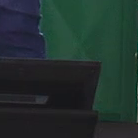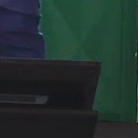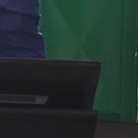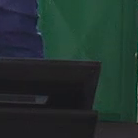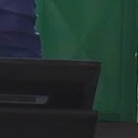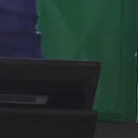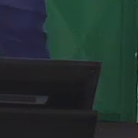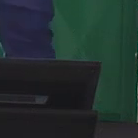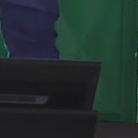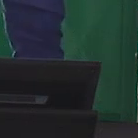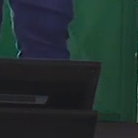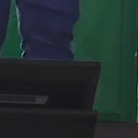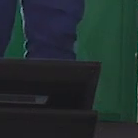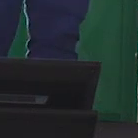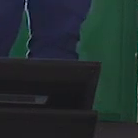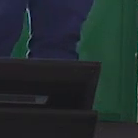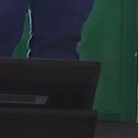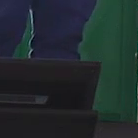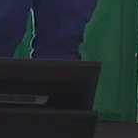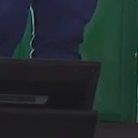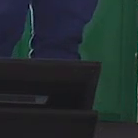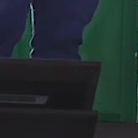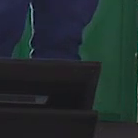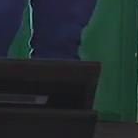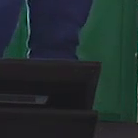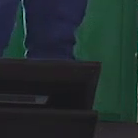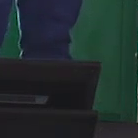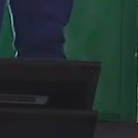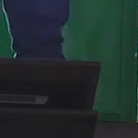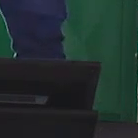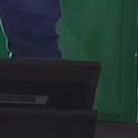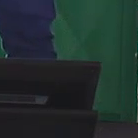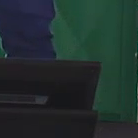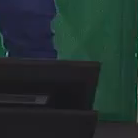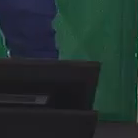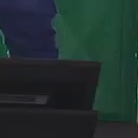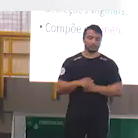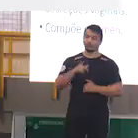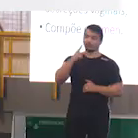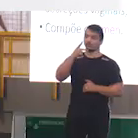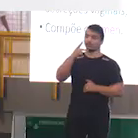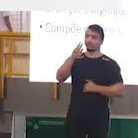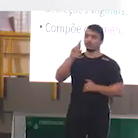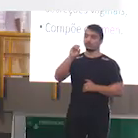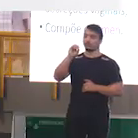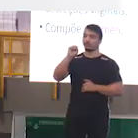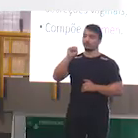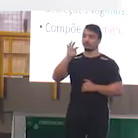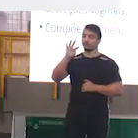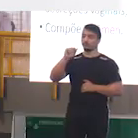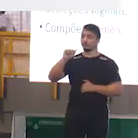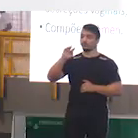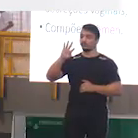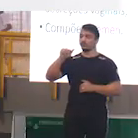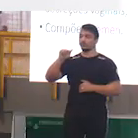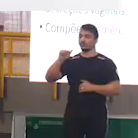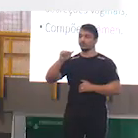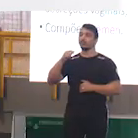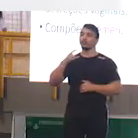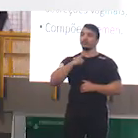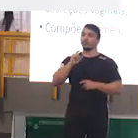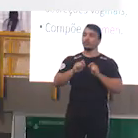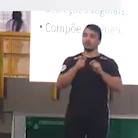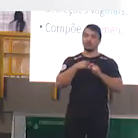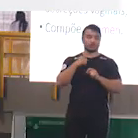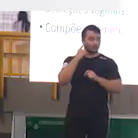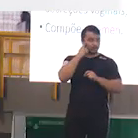esperma. Ok? Pode passar. A próstata. A próstata, como falei